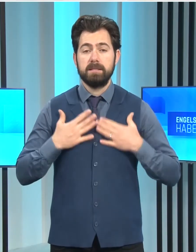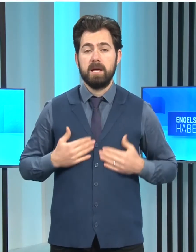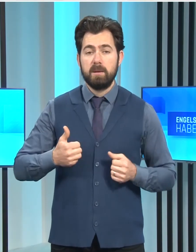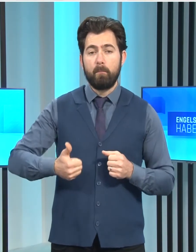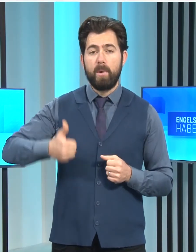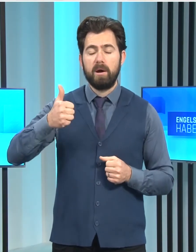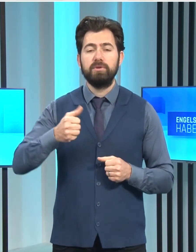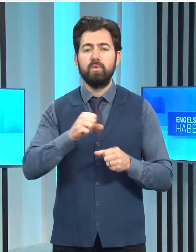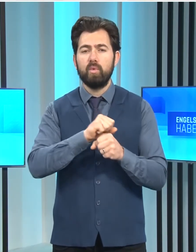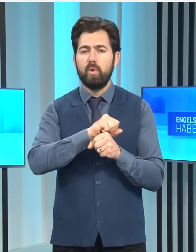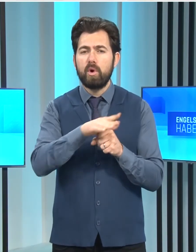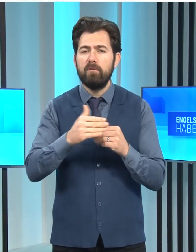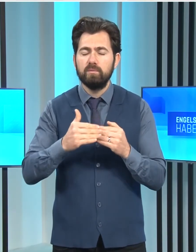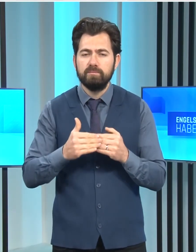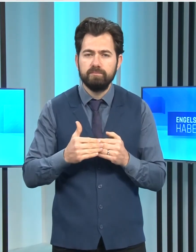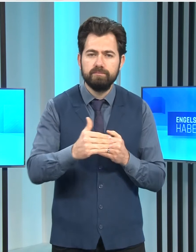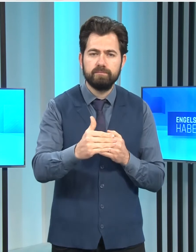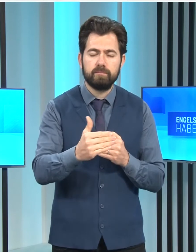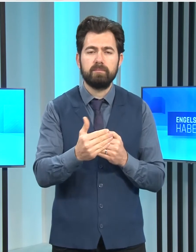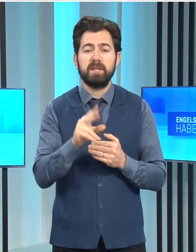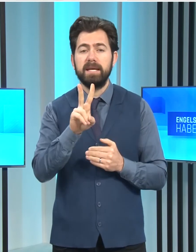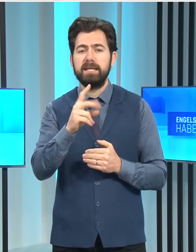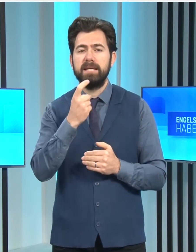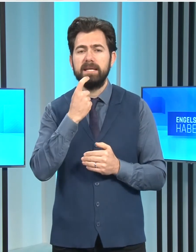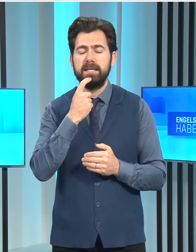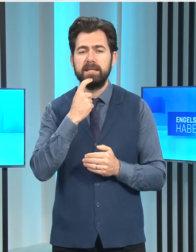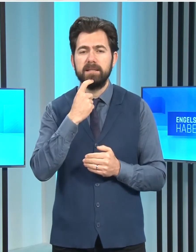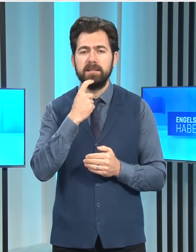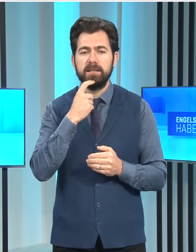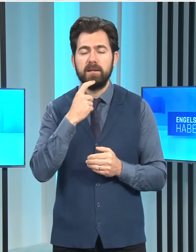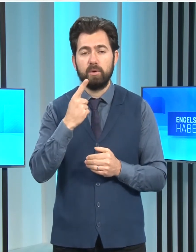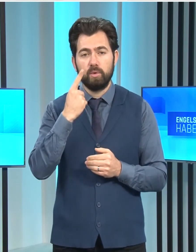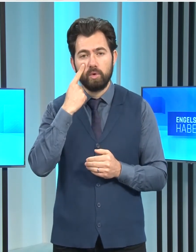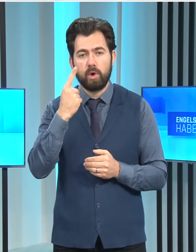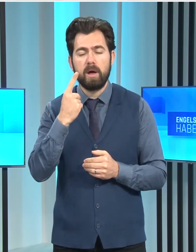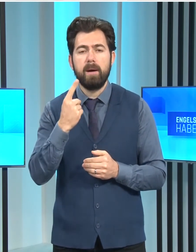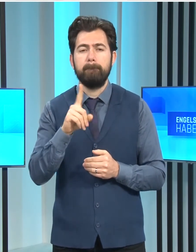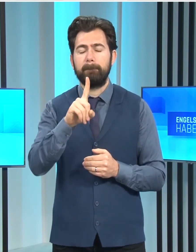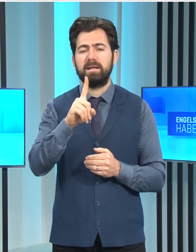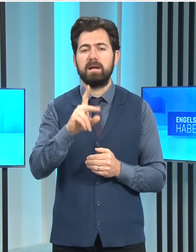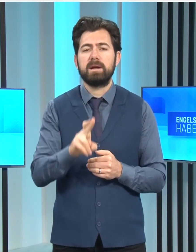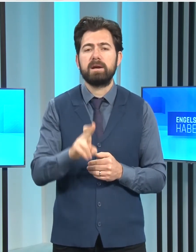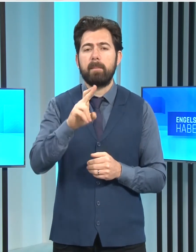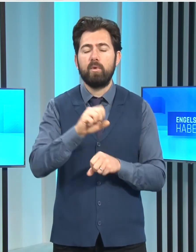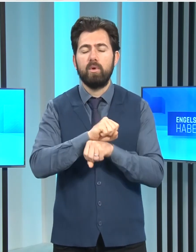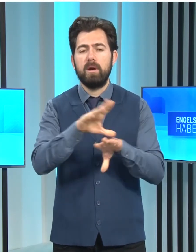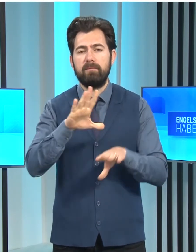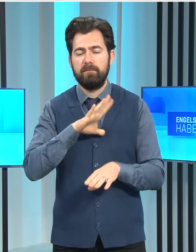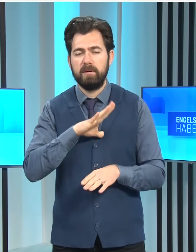Sağlık Bakanlığı COVID-19 pandemisinin 2 yıllık verilerine ilişkin bir rapor